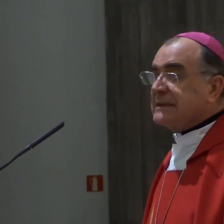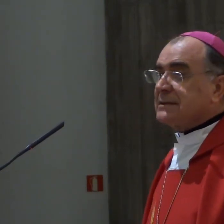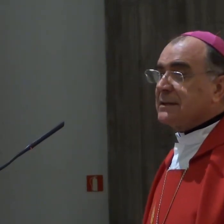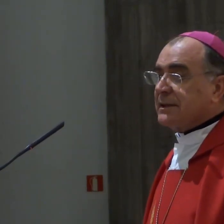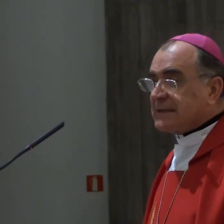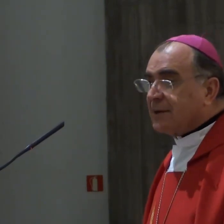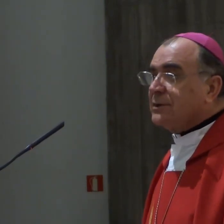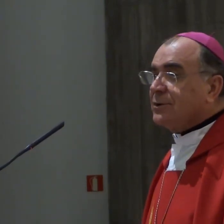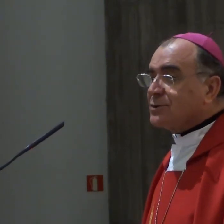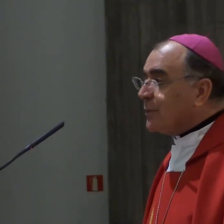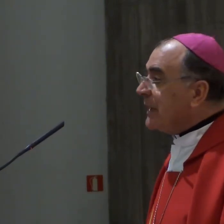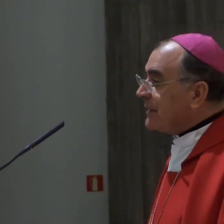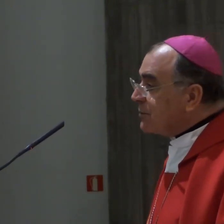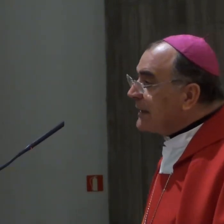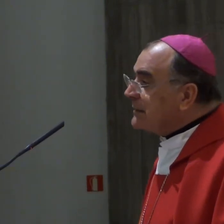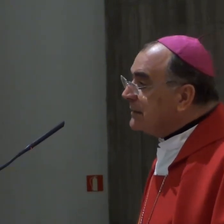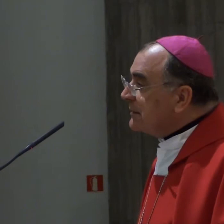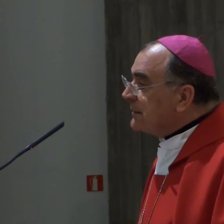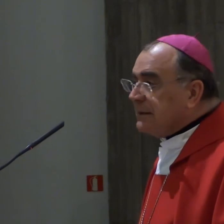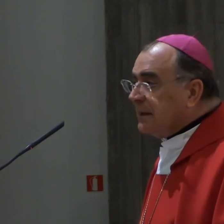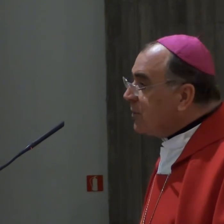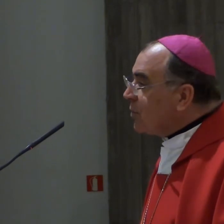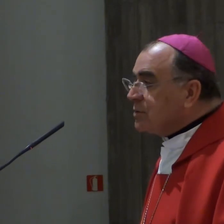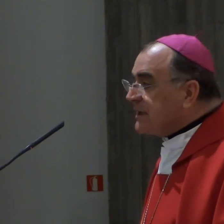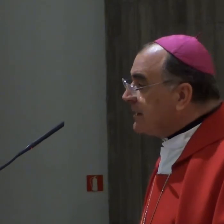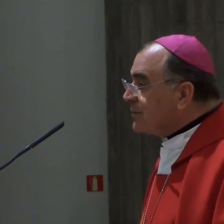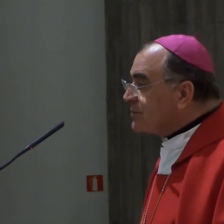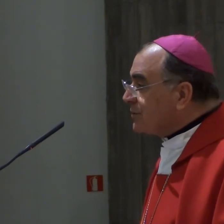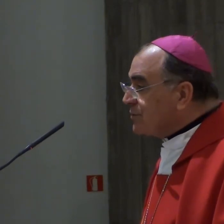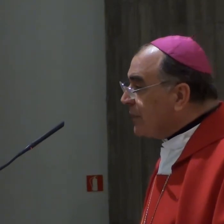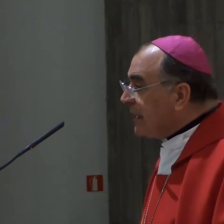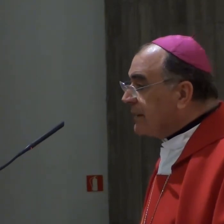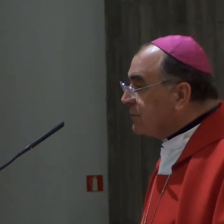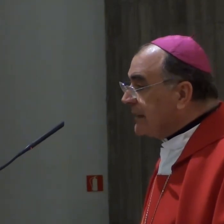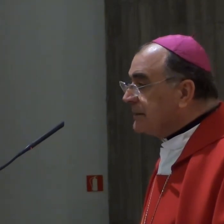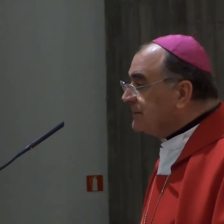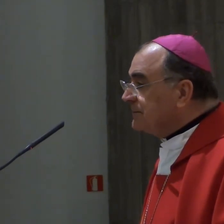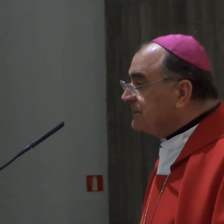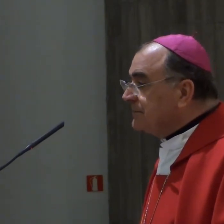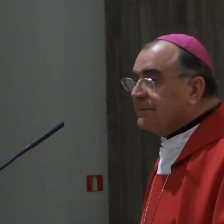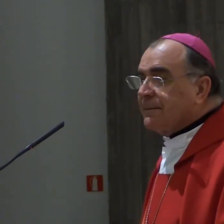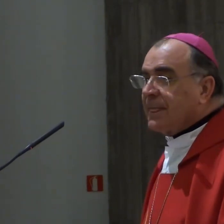los hombres se salen de construir la ciudad y no conseguimos construir